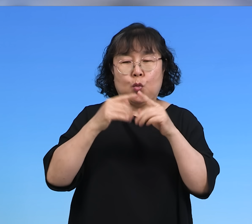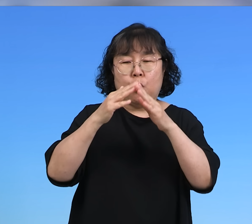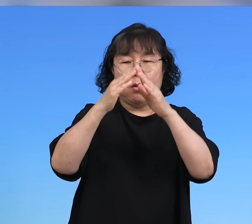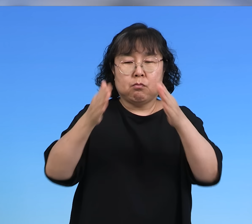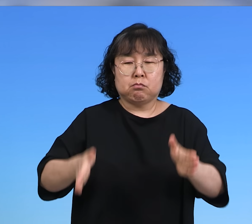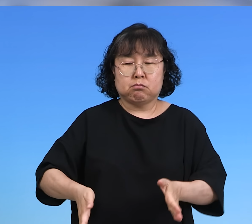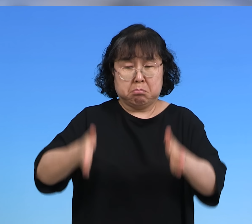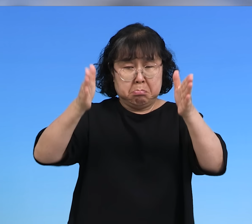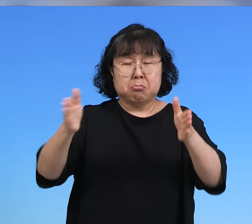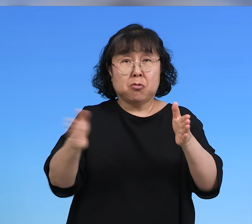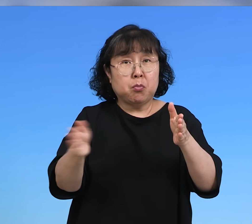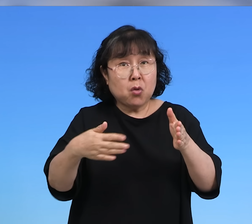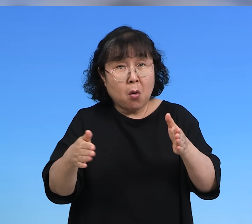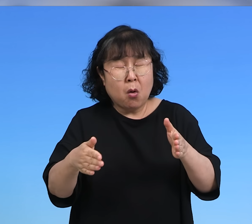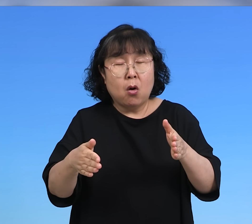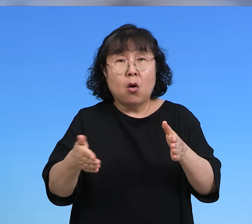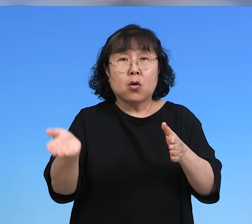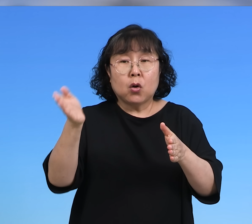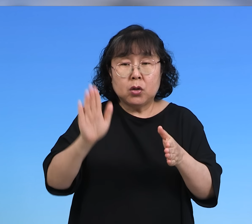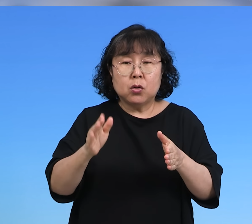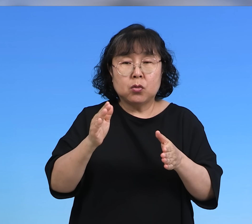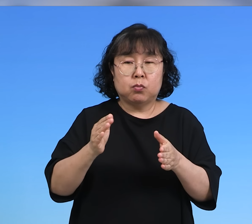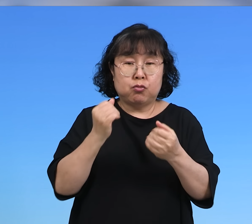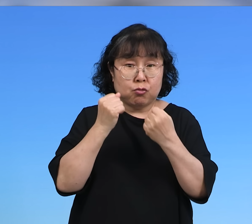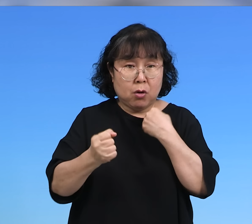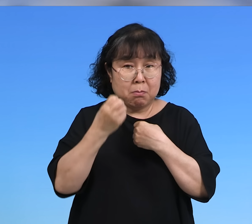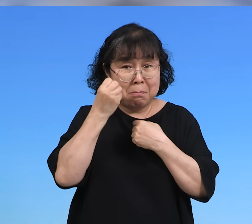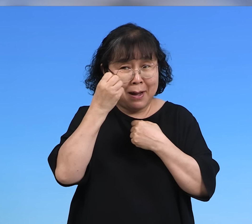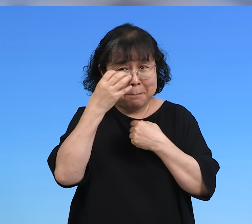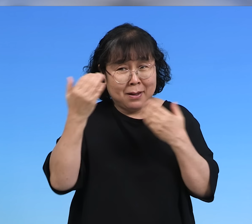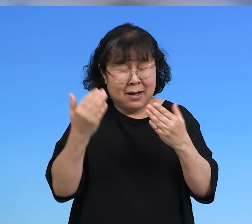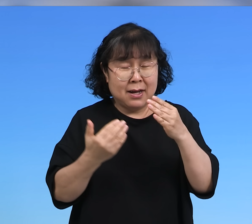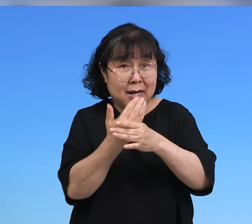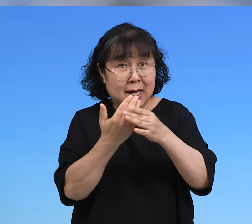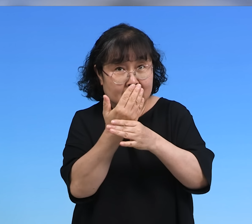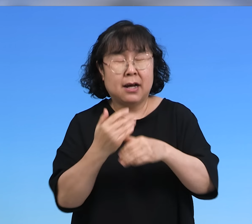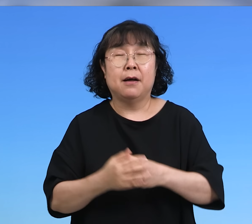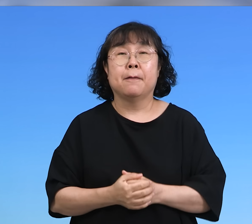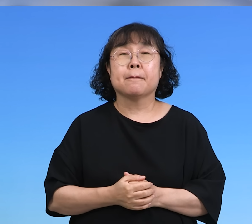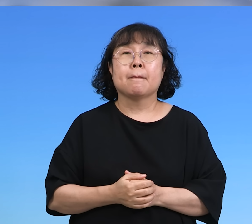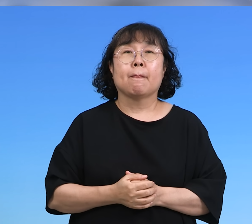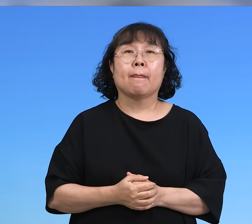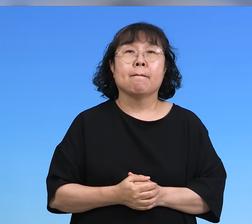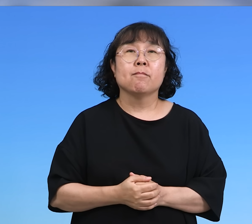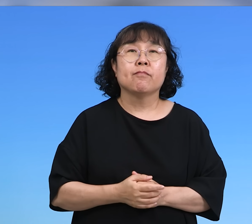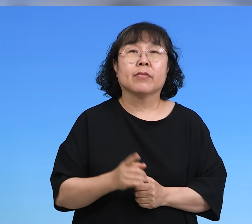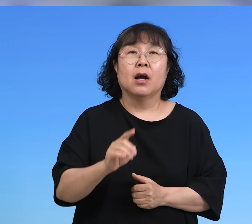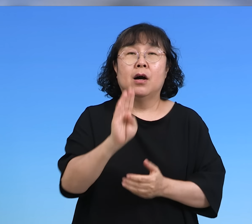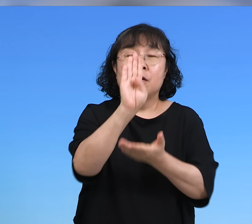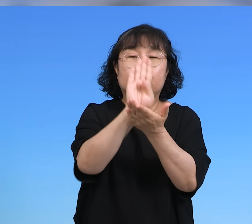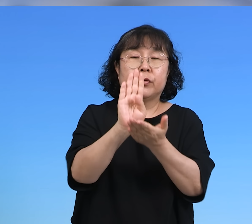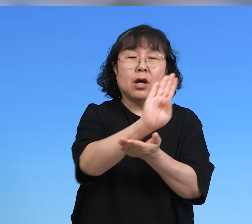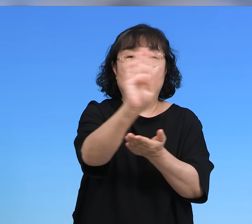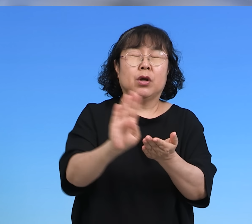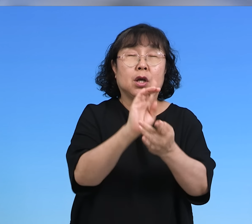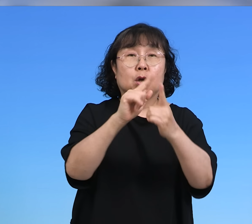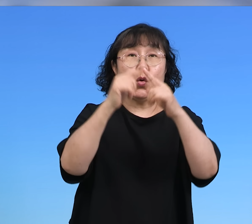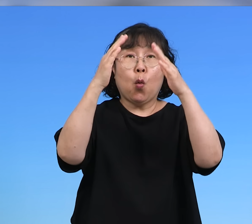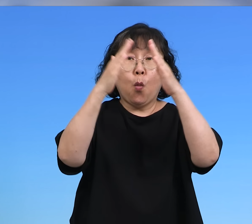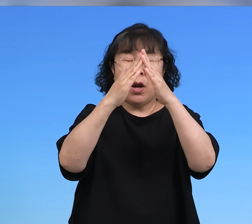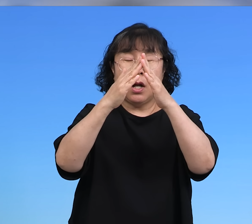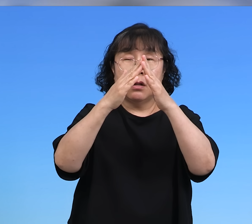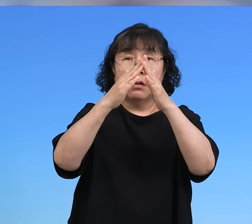없고 주중에는 모일 때도 없는데 신기한 일이 벌어졌어요. 그때 이제 지금도 그렇잖아요. 여기 분당 우리